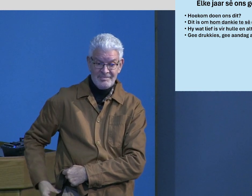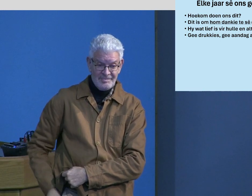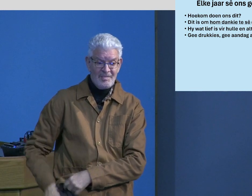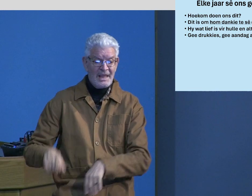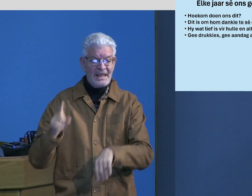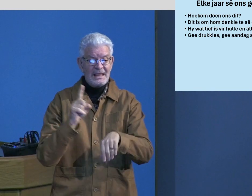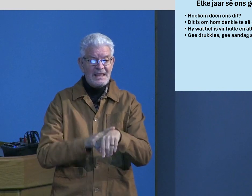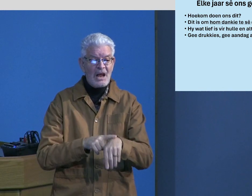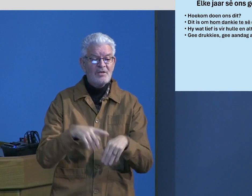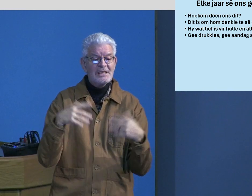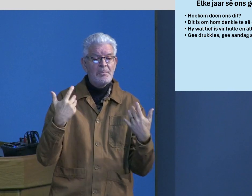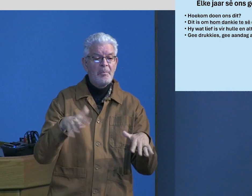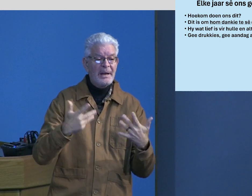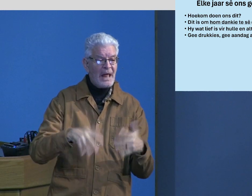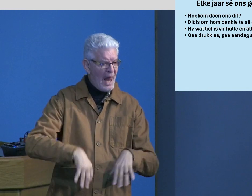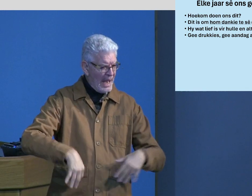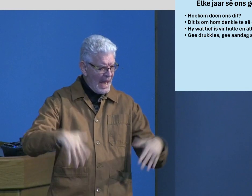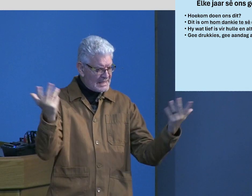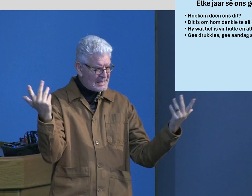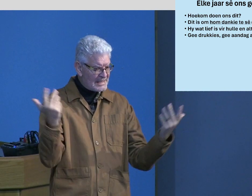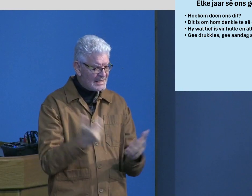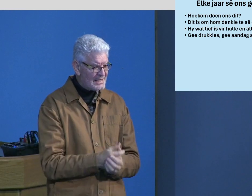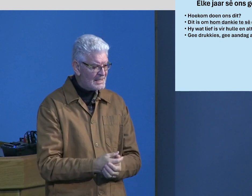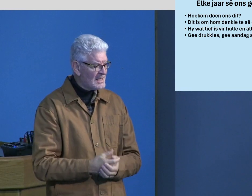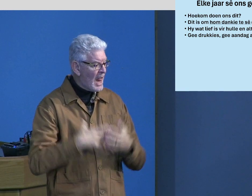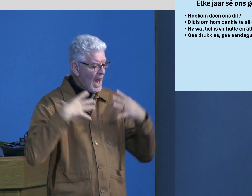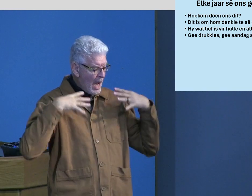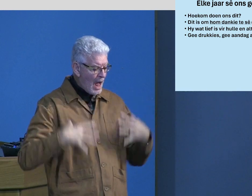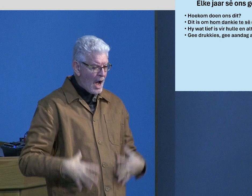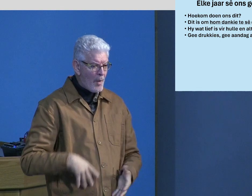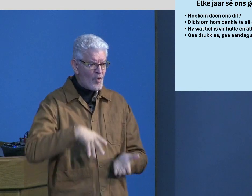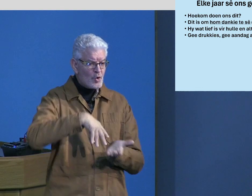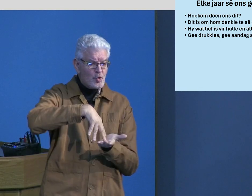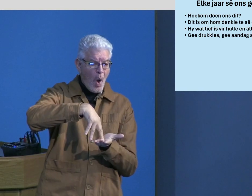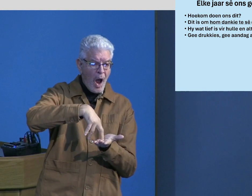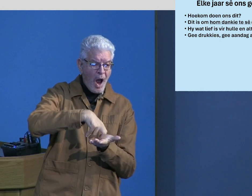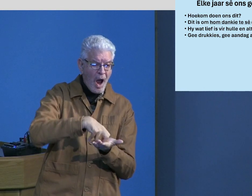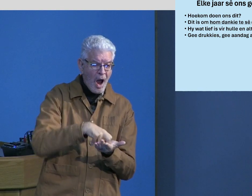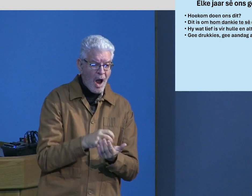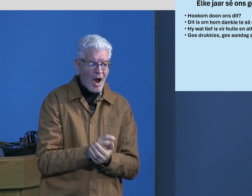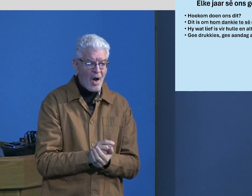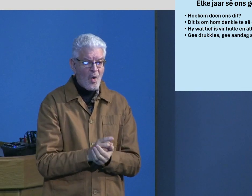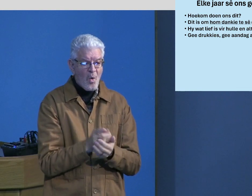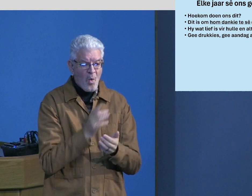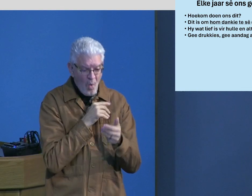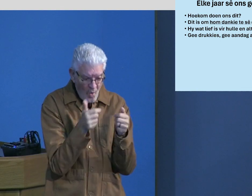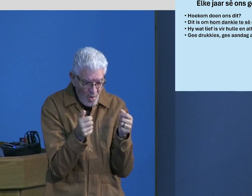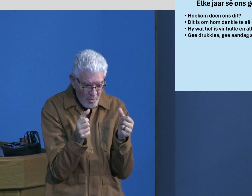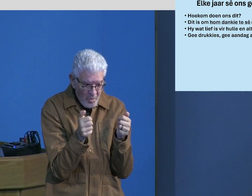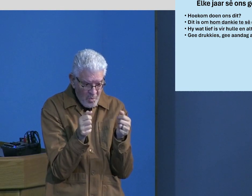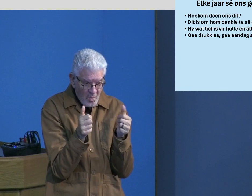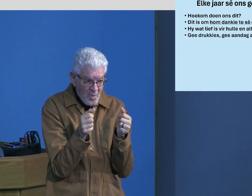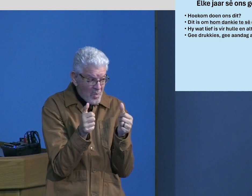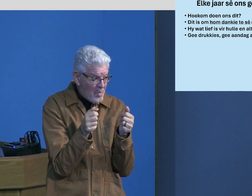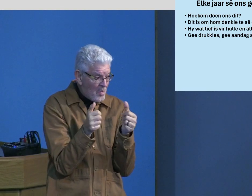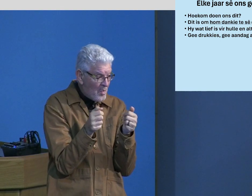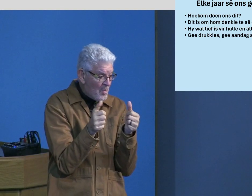pa, en die tyd word verspeel. Ons liggame word swak, want dit word net gesit op